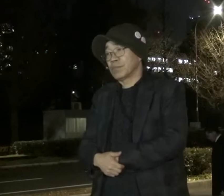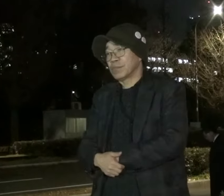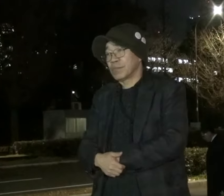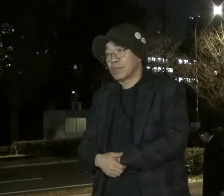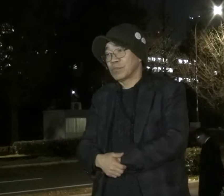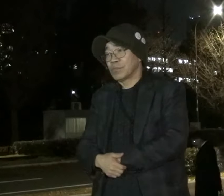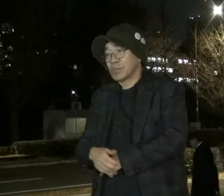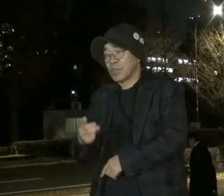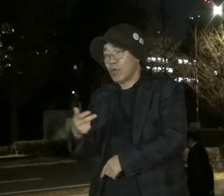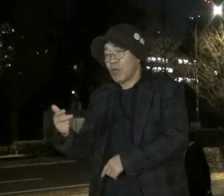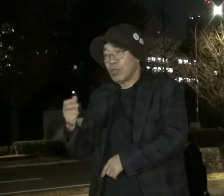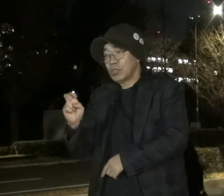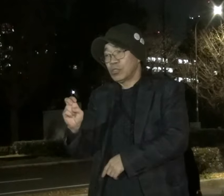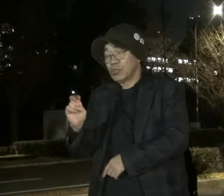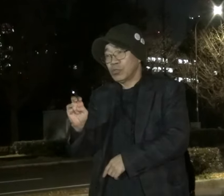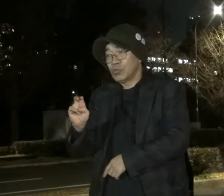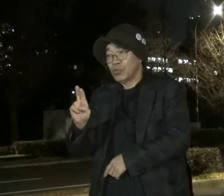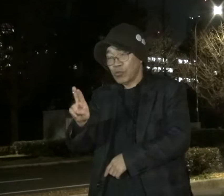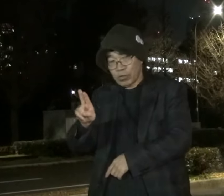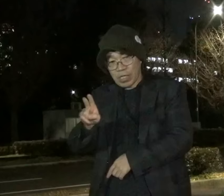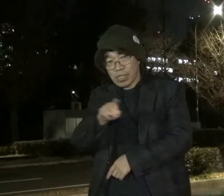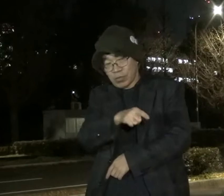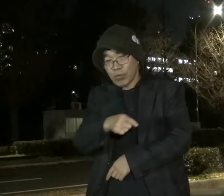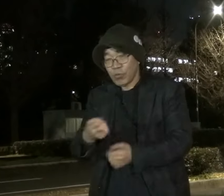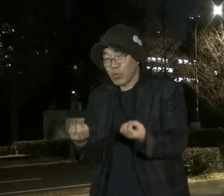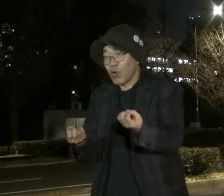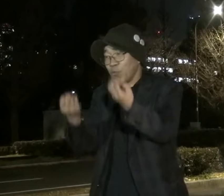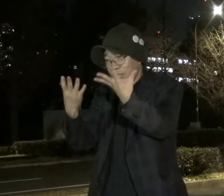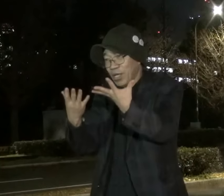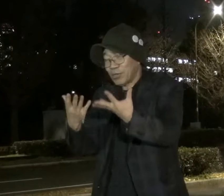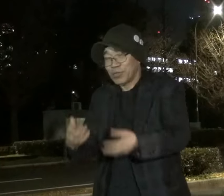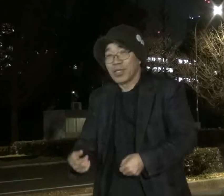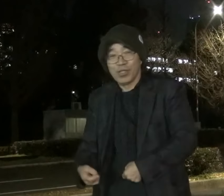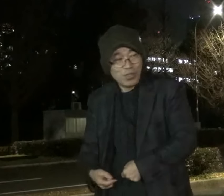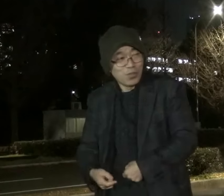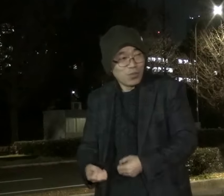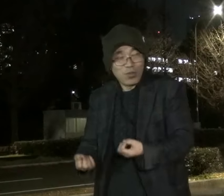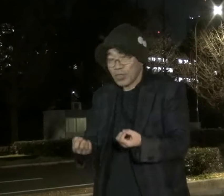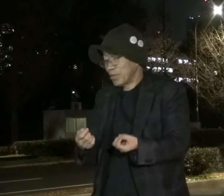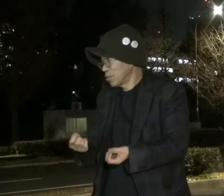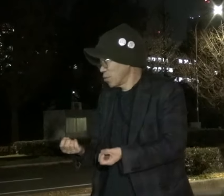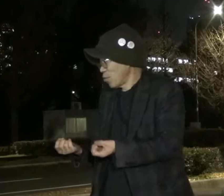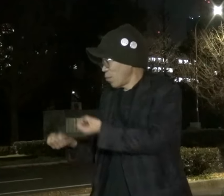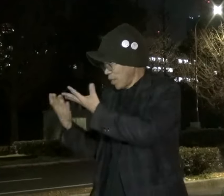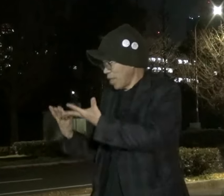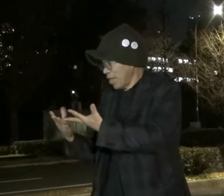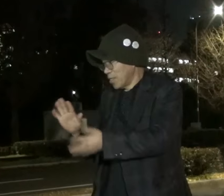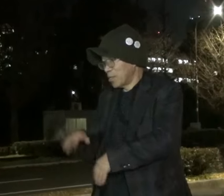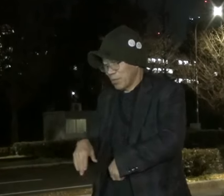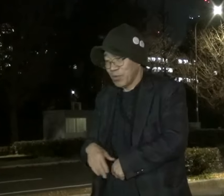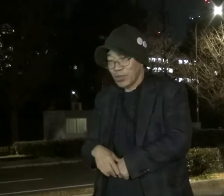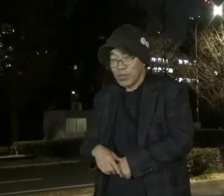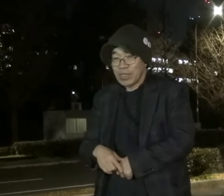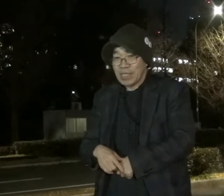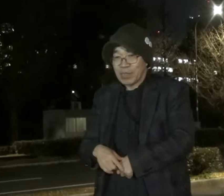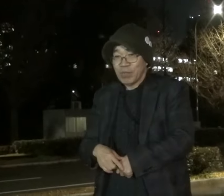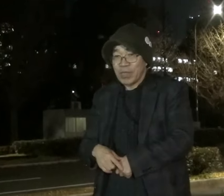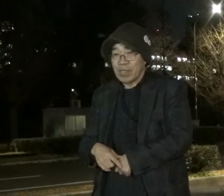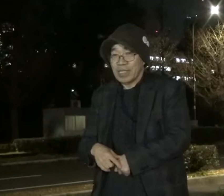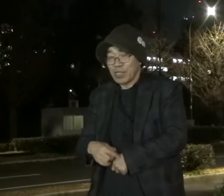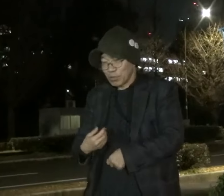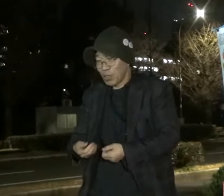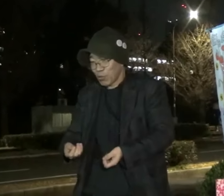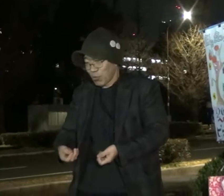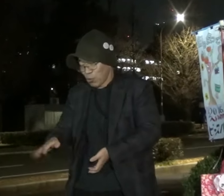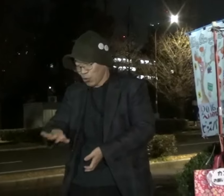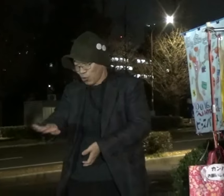なんか二郎さんが昨日おめでたいことがあったそう で、おめでただったんですよ僕、 ね、はい、おめでとうございます。 ありがとうございます。もう立派な子が生まれ